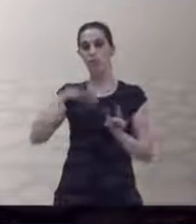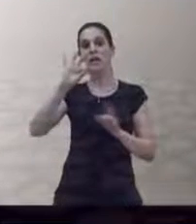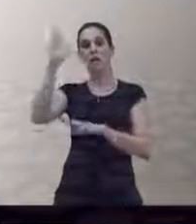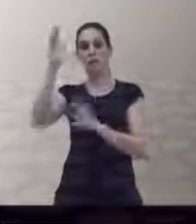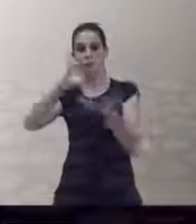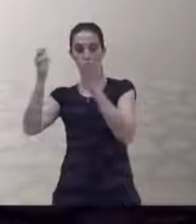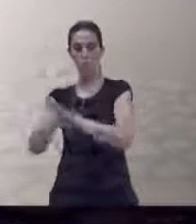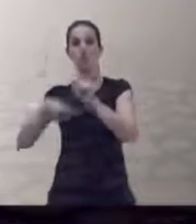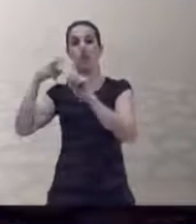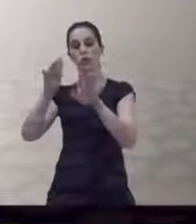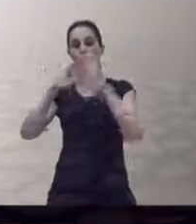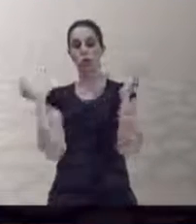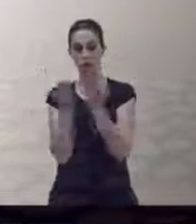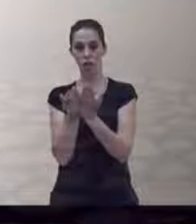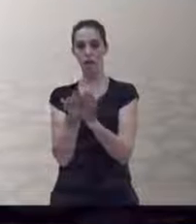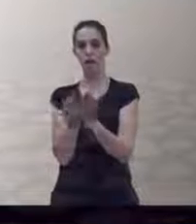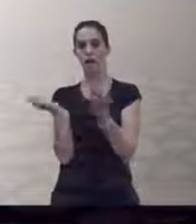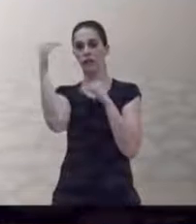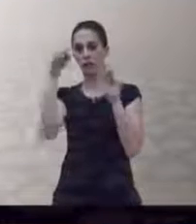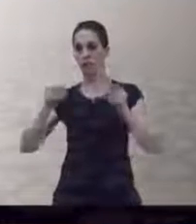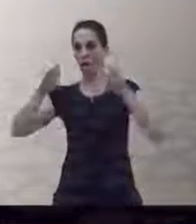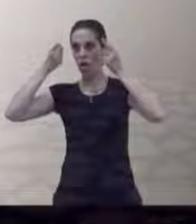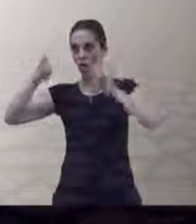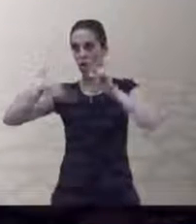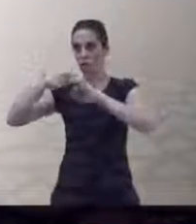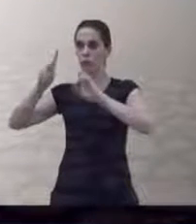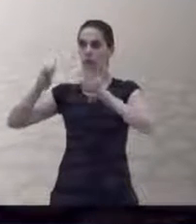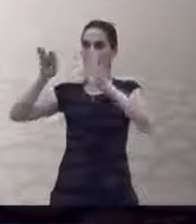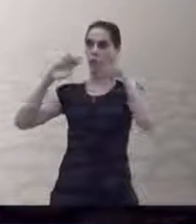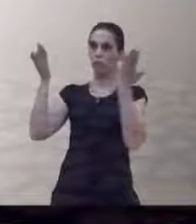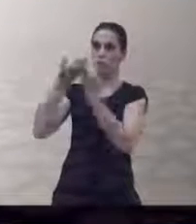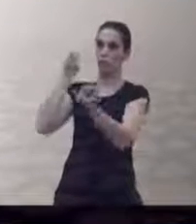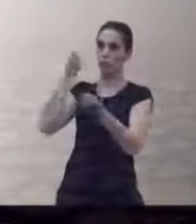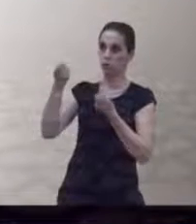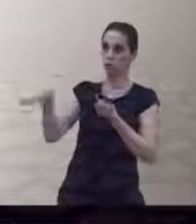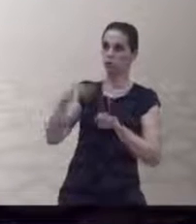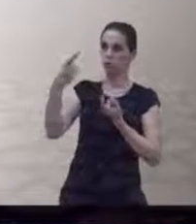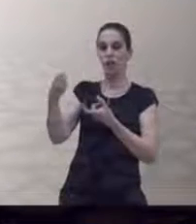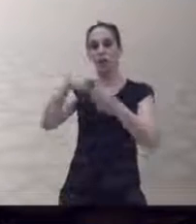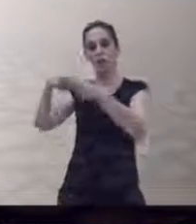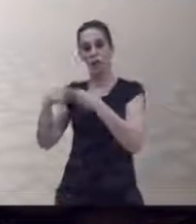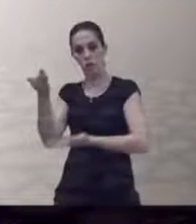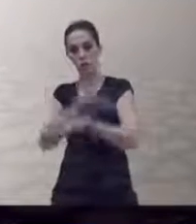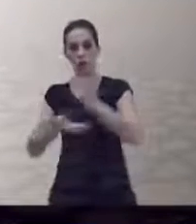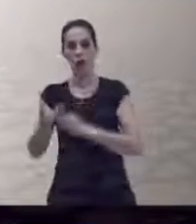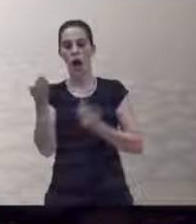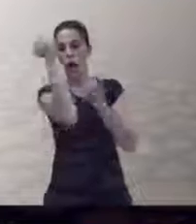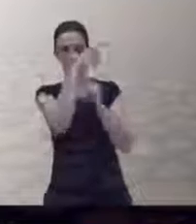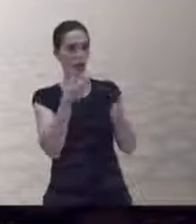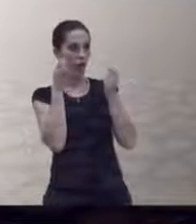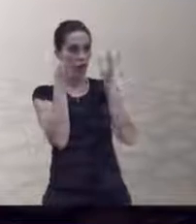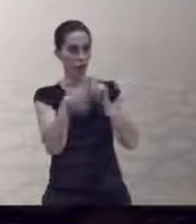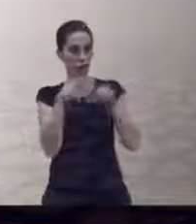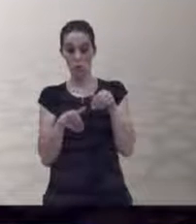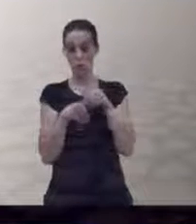desertificación y el cambio climático, un reto mundial. Una llamada de atención al referente global y a la necesidad de coordinación y cooperación. Una